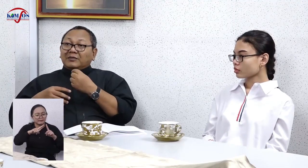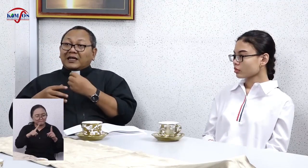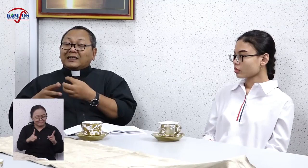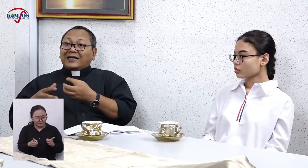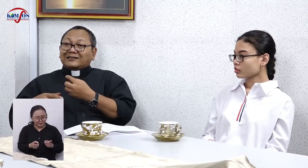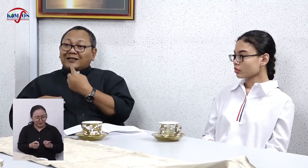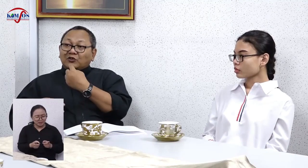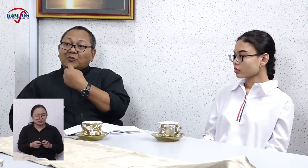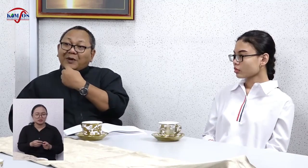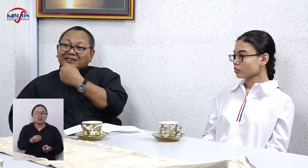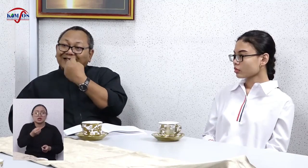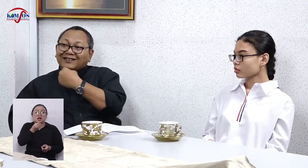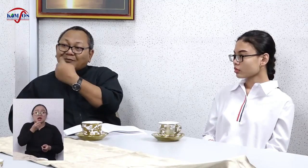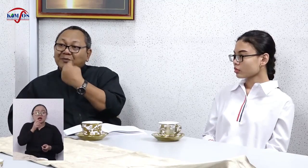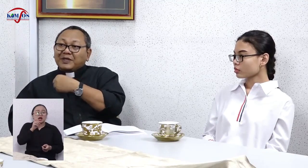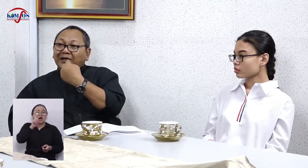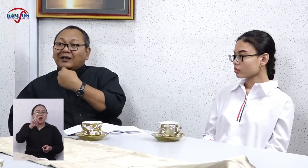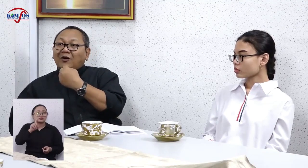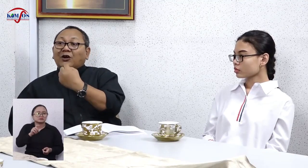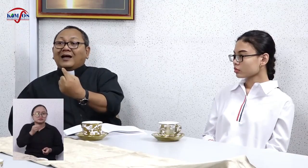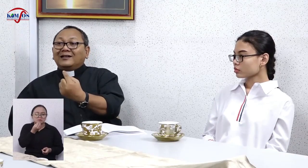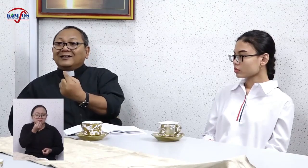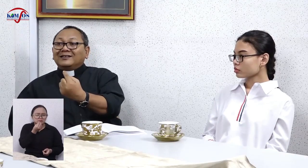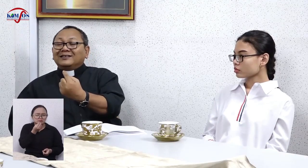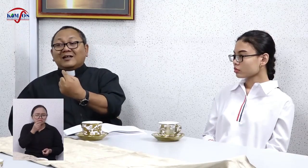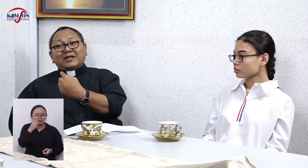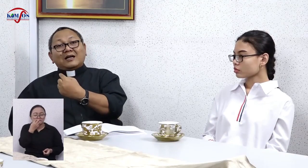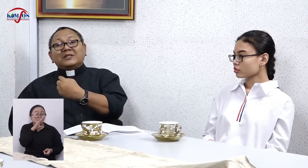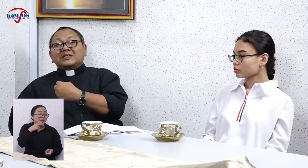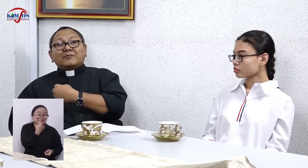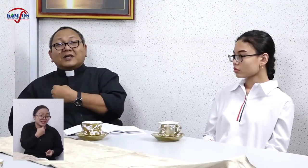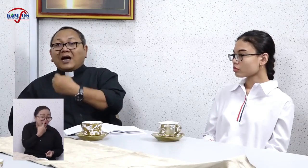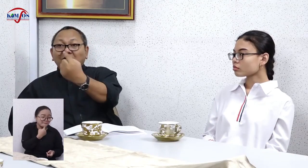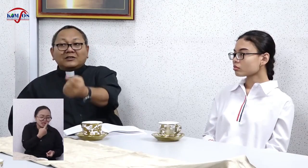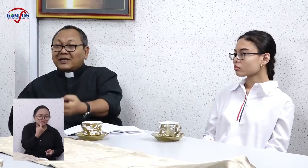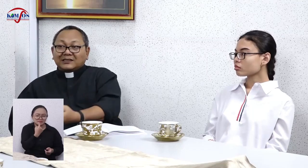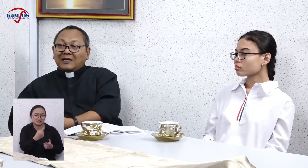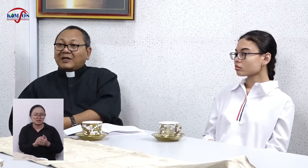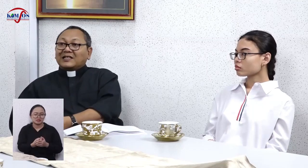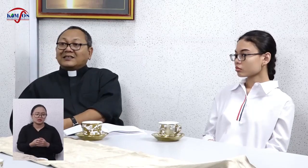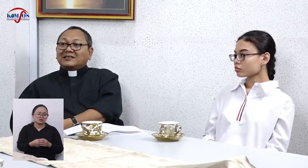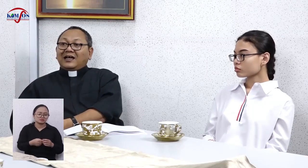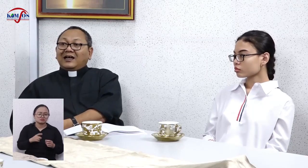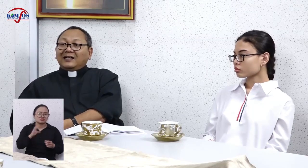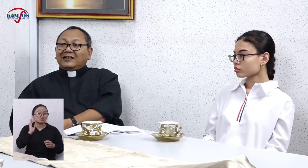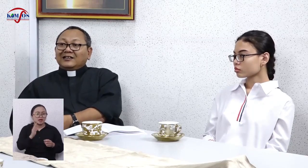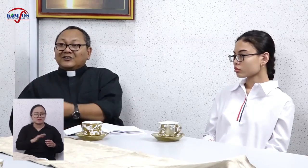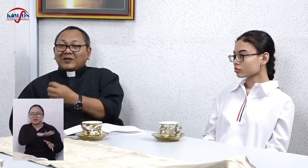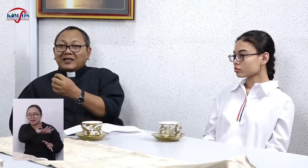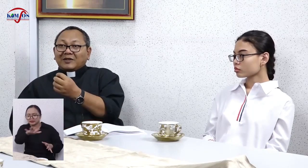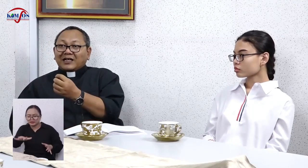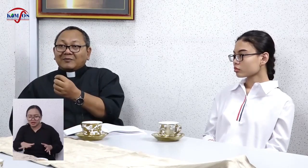mereka diajari untuk membaca gerak bibir orang sehingga mereka bisa bergaul dengan siapa saja